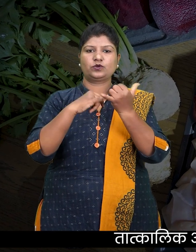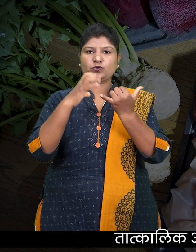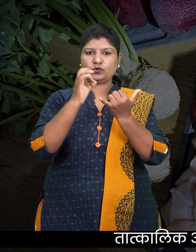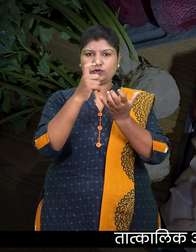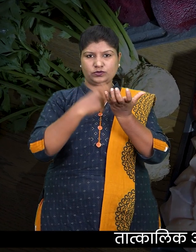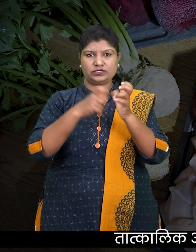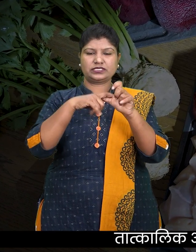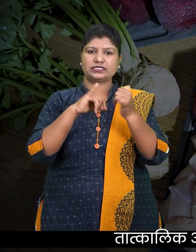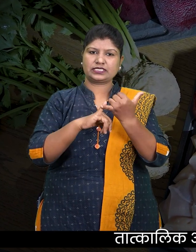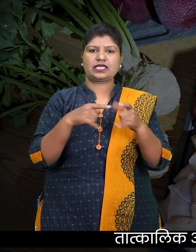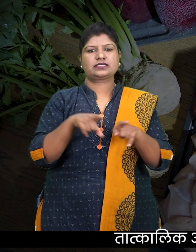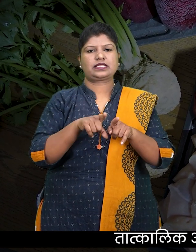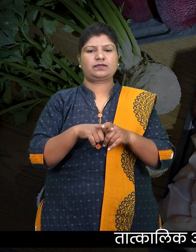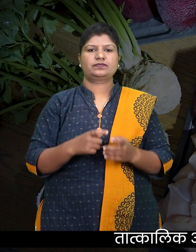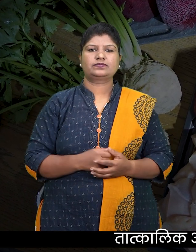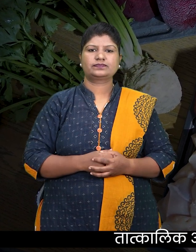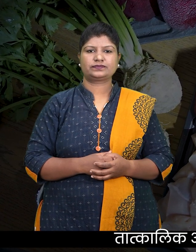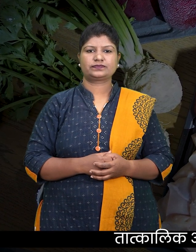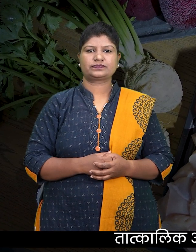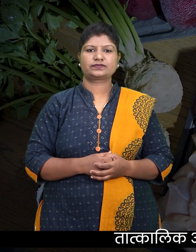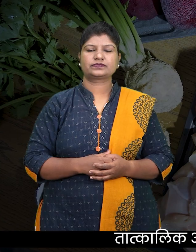रूप में होती है।